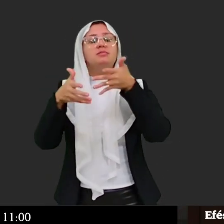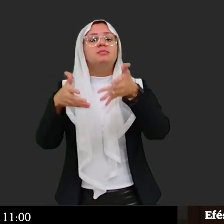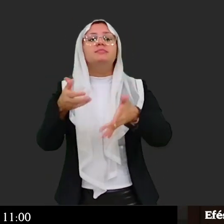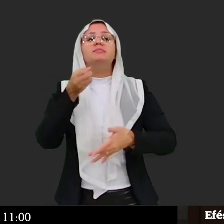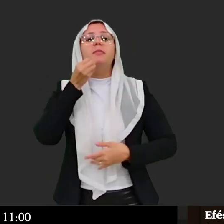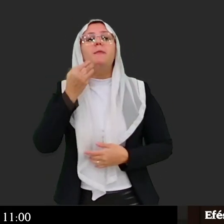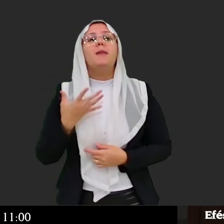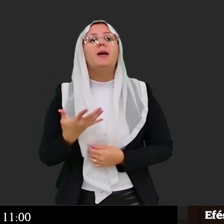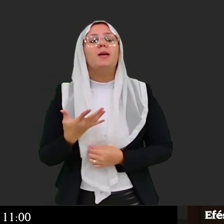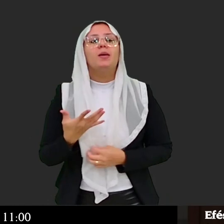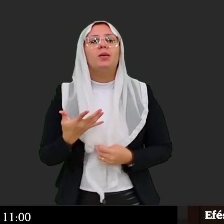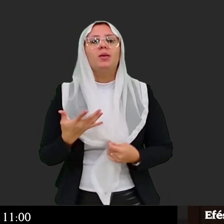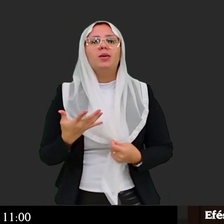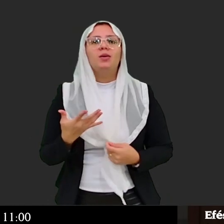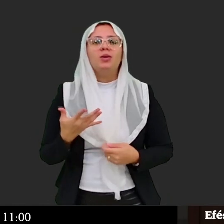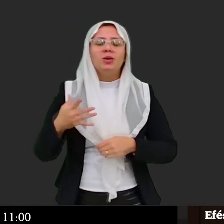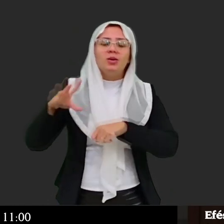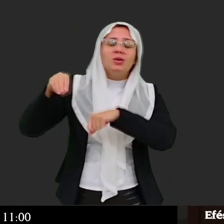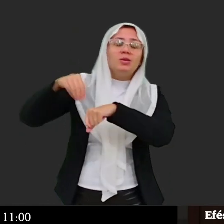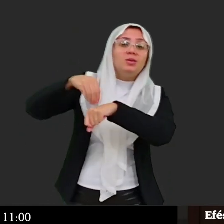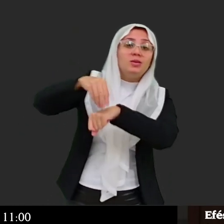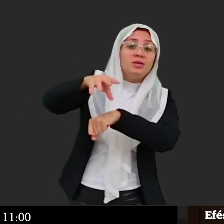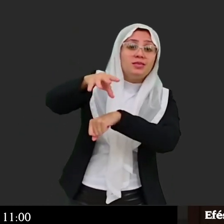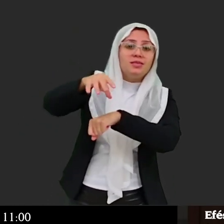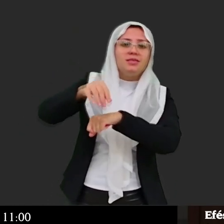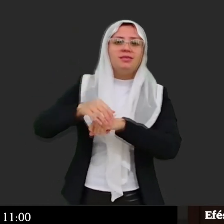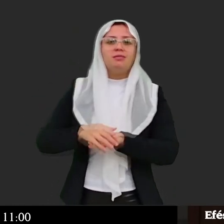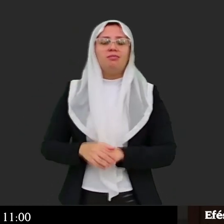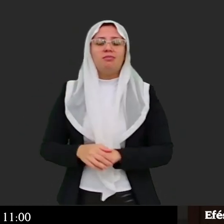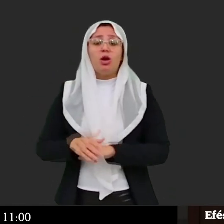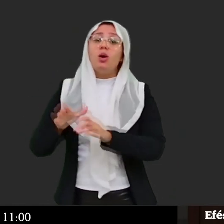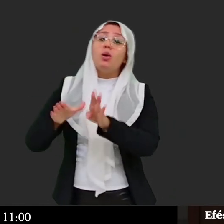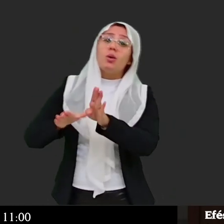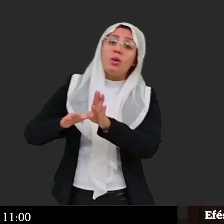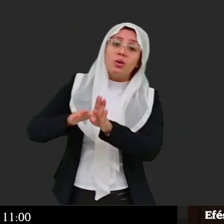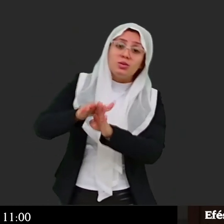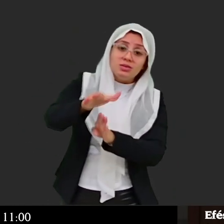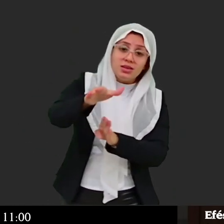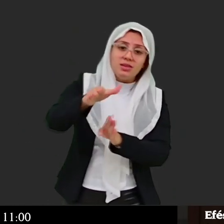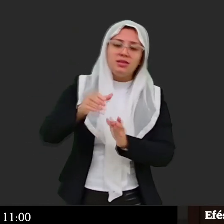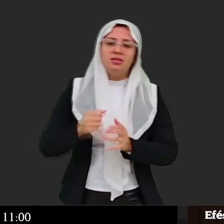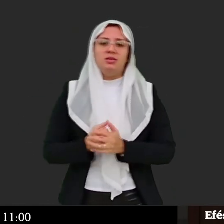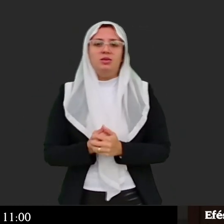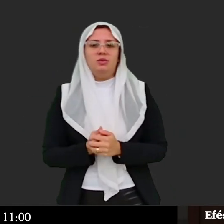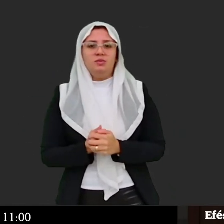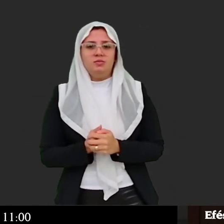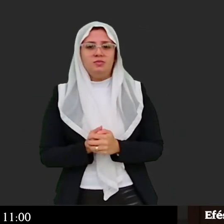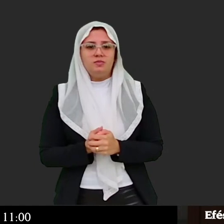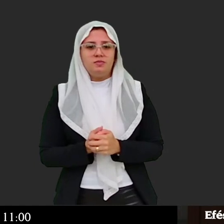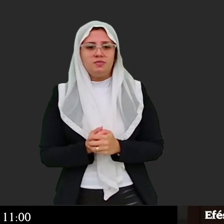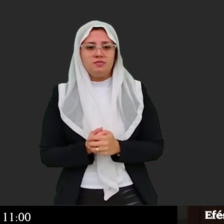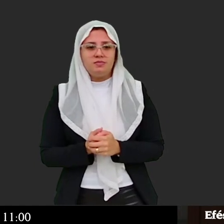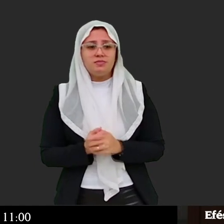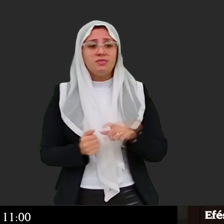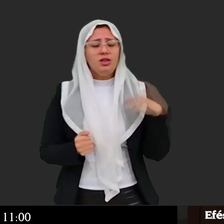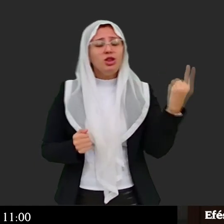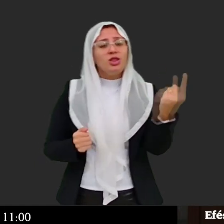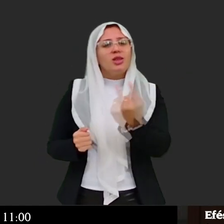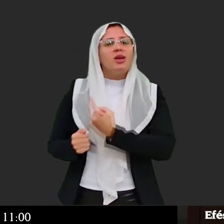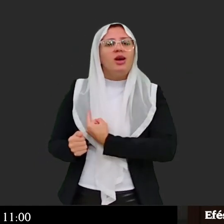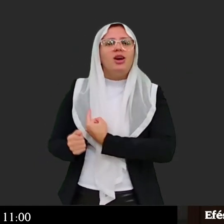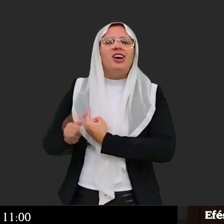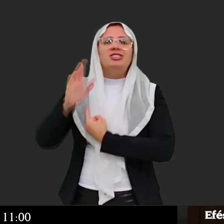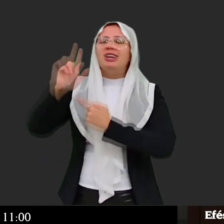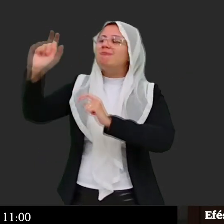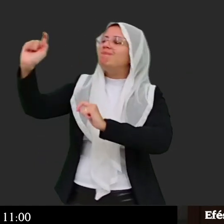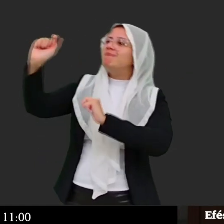promover a edificação, para que dê graça aos que a ouvem. Como nós somos agraciados,